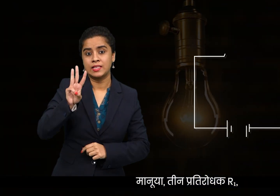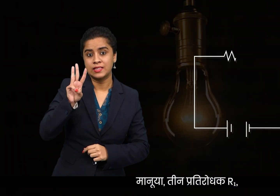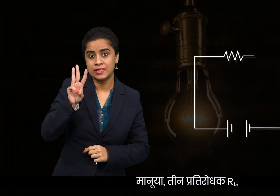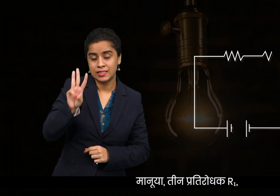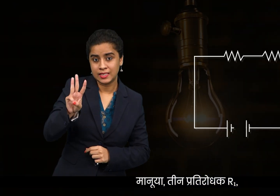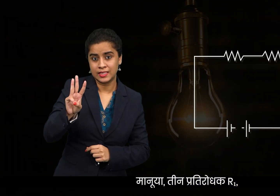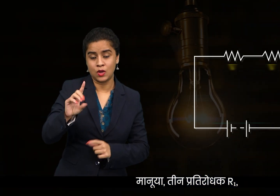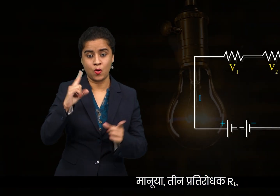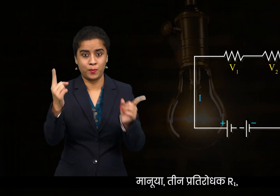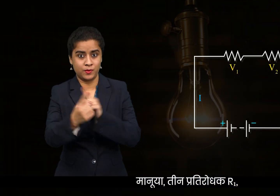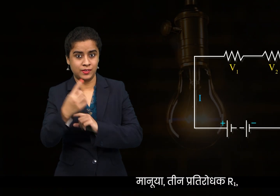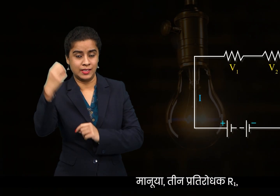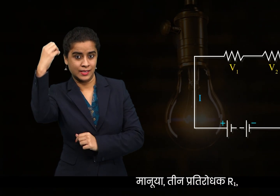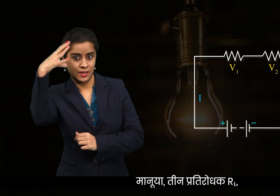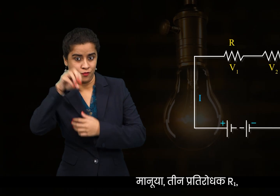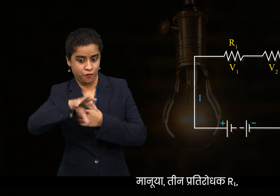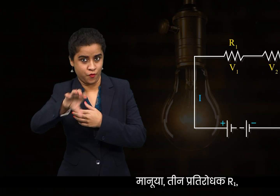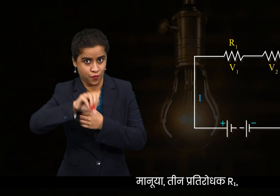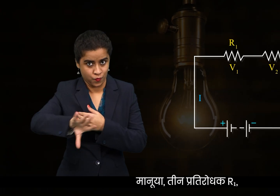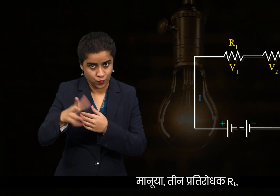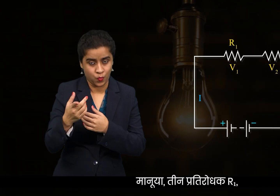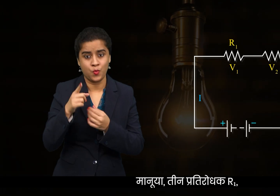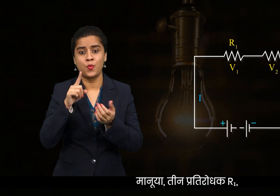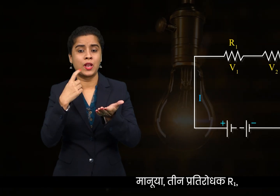मानूया तीन प्रतिरोधक R1,